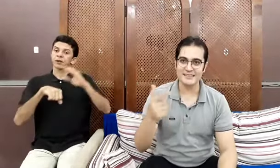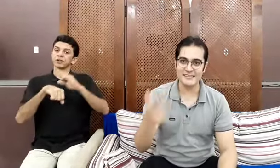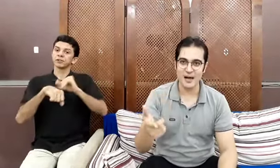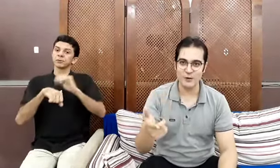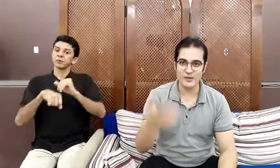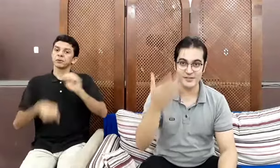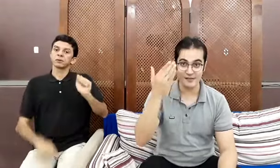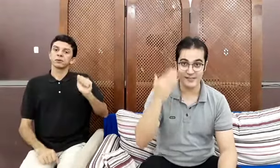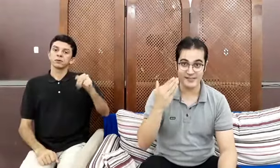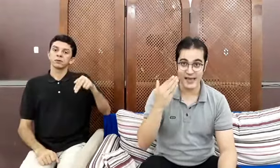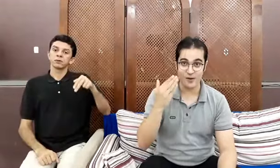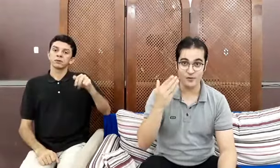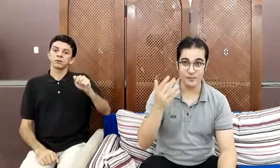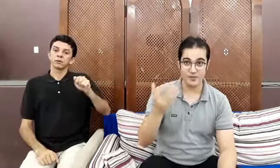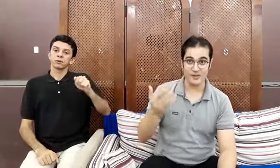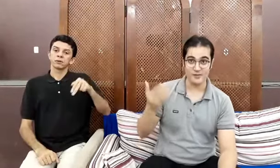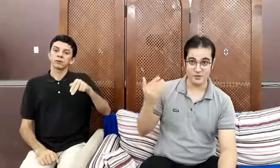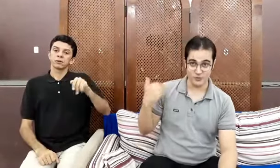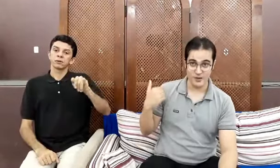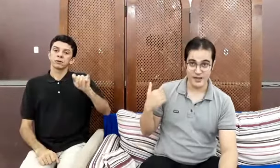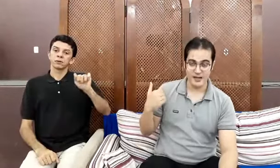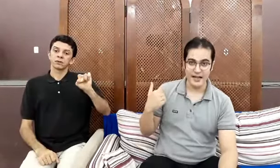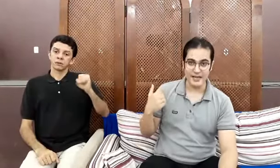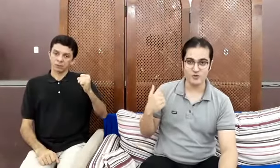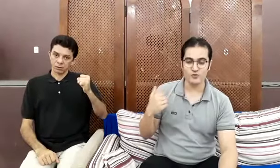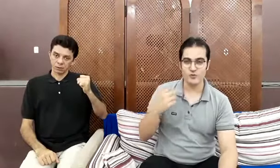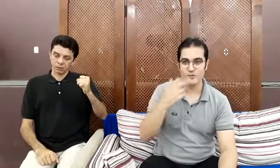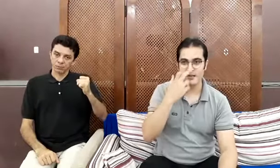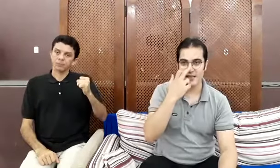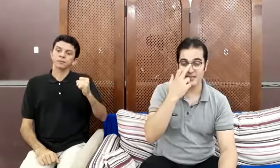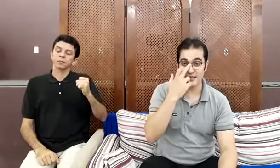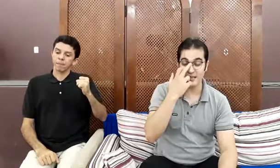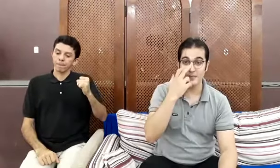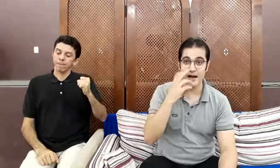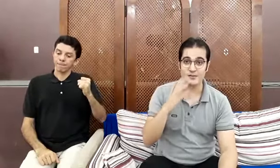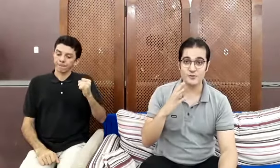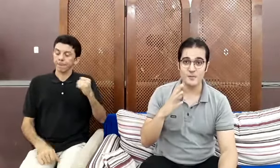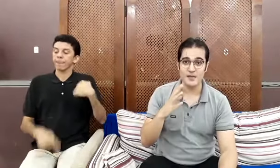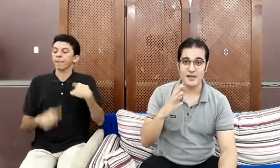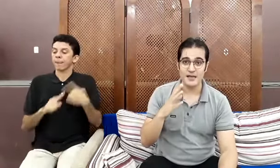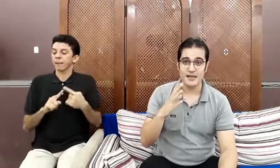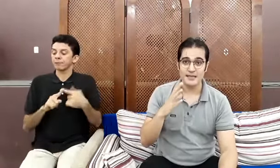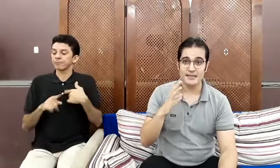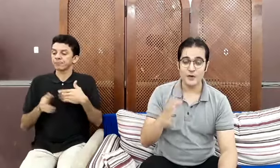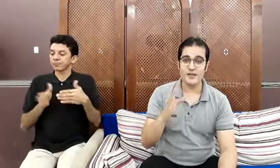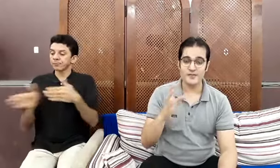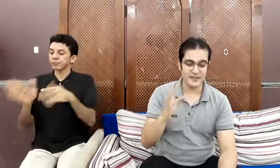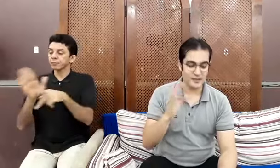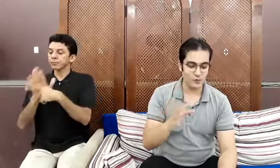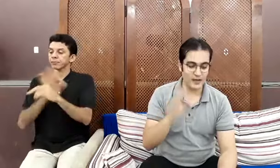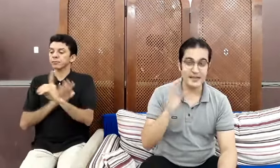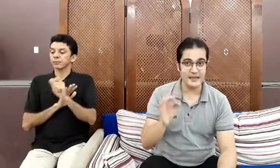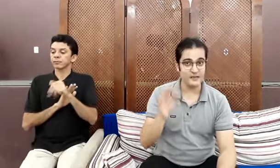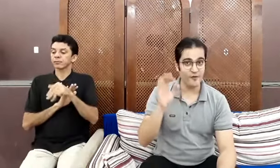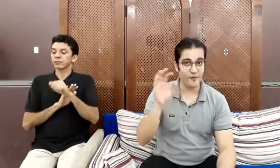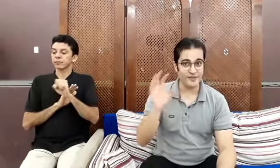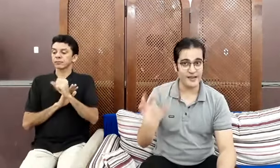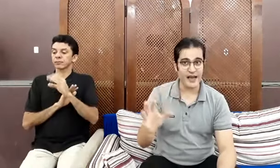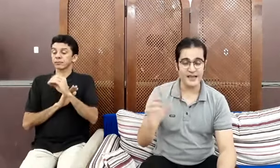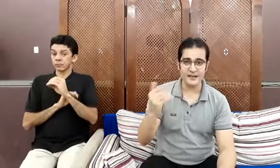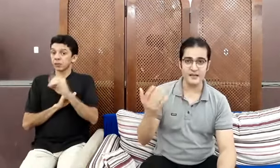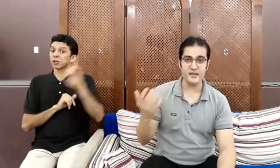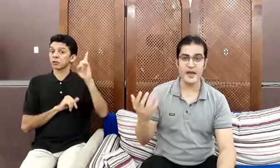de Saulo, que estava cego depois de ter visto Cristo na estrada de Damasco. Deus havia dito a Ananias que